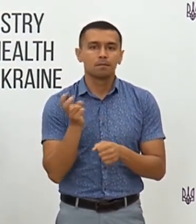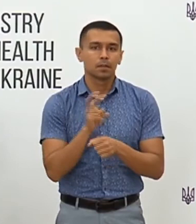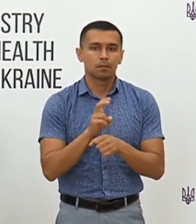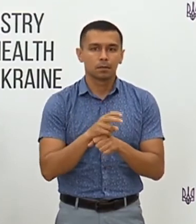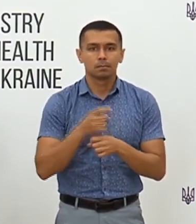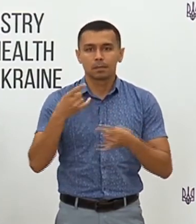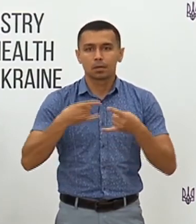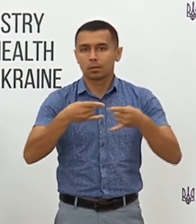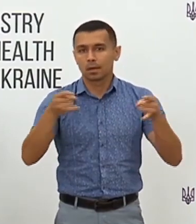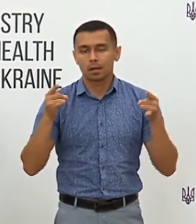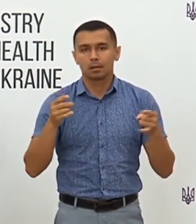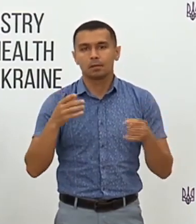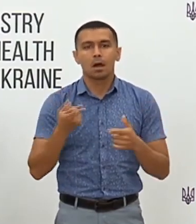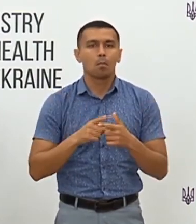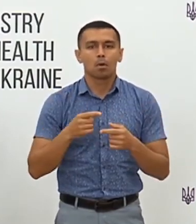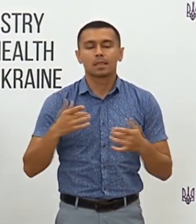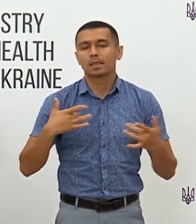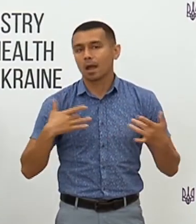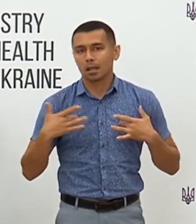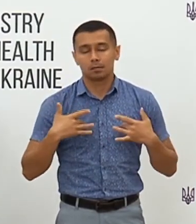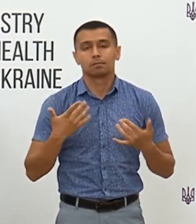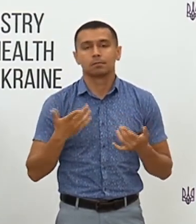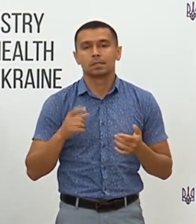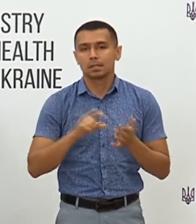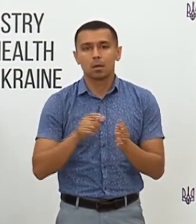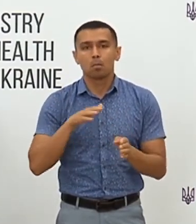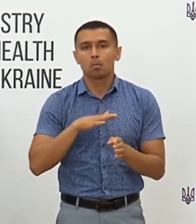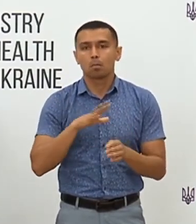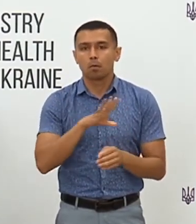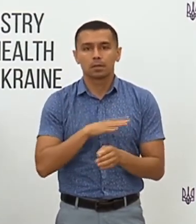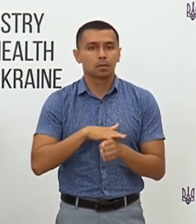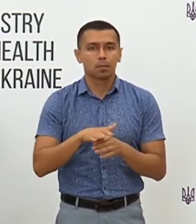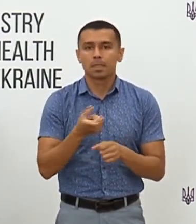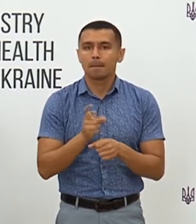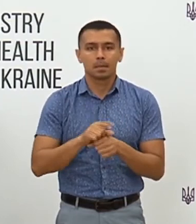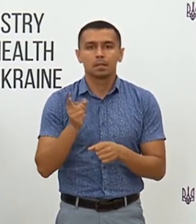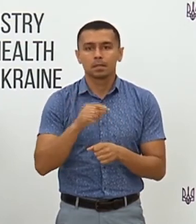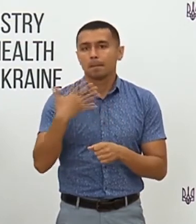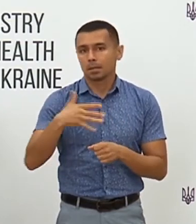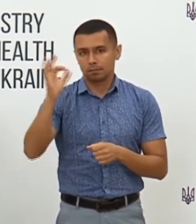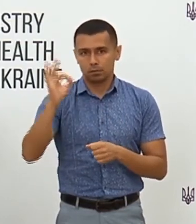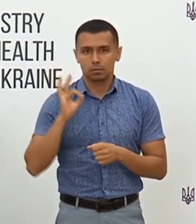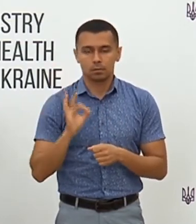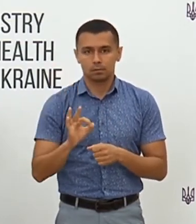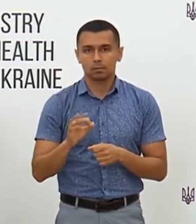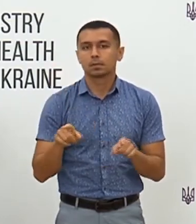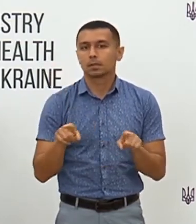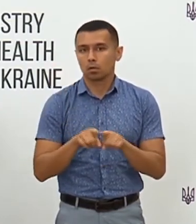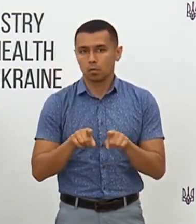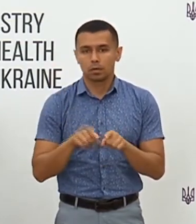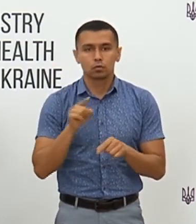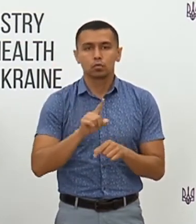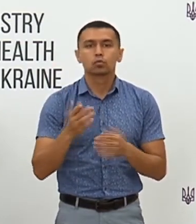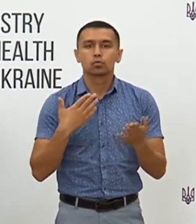відвідування кінотеатрів або театрів, тобто зали, повинні заповнитися не більше, ніж на 50%. Також те,